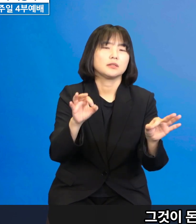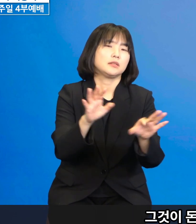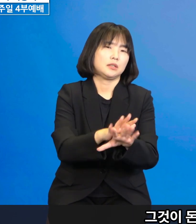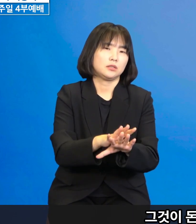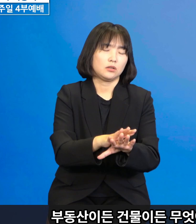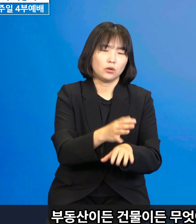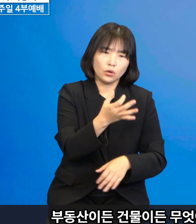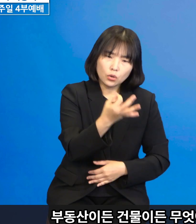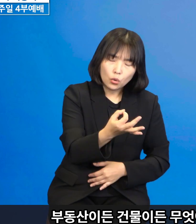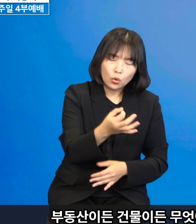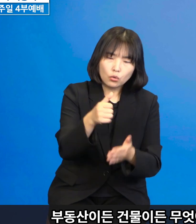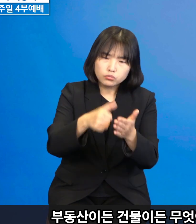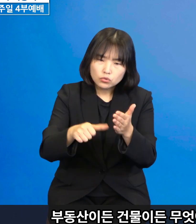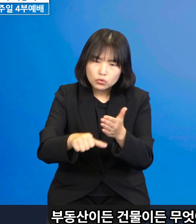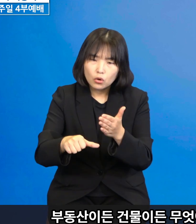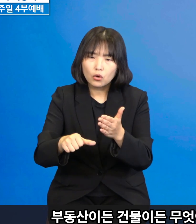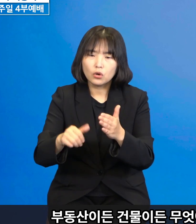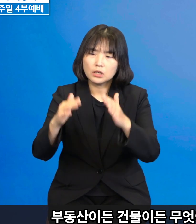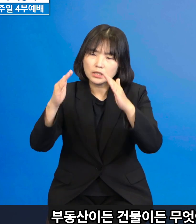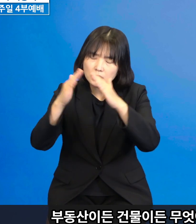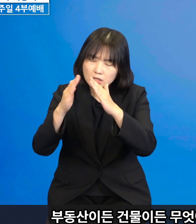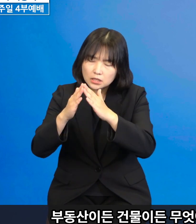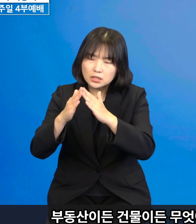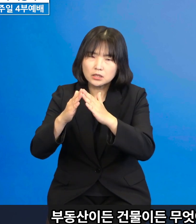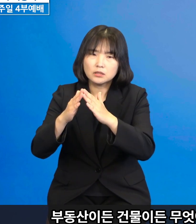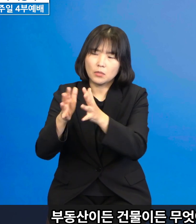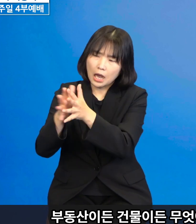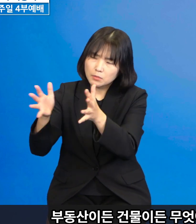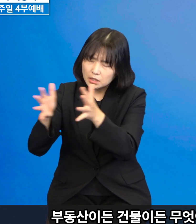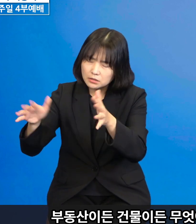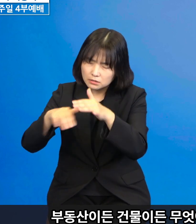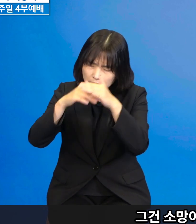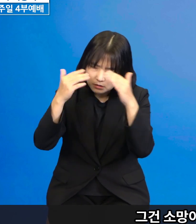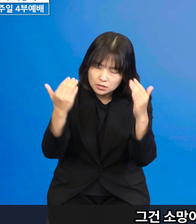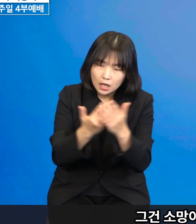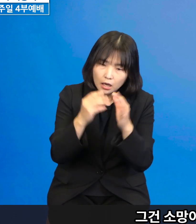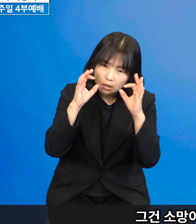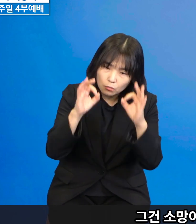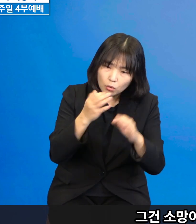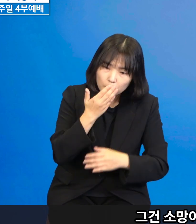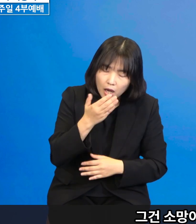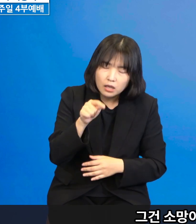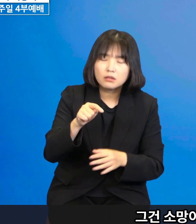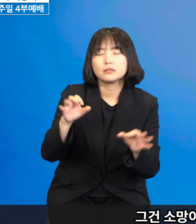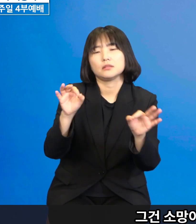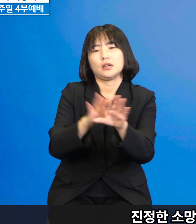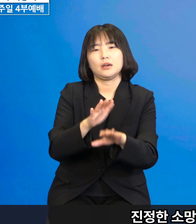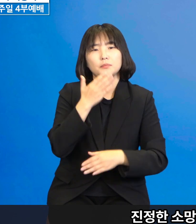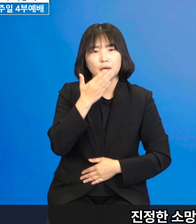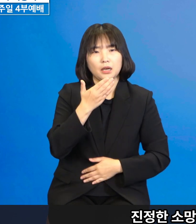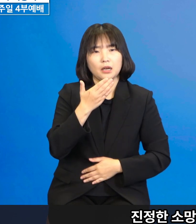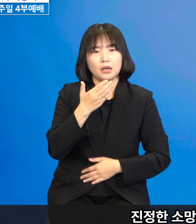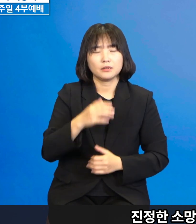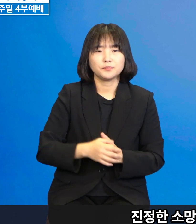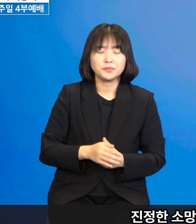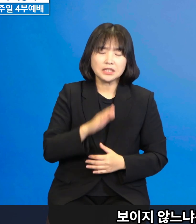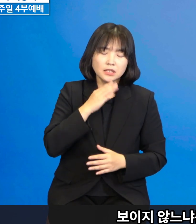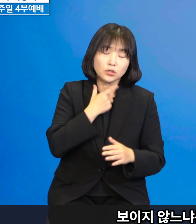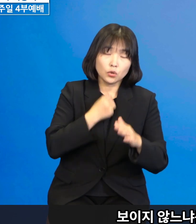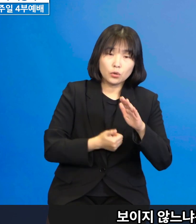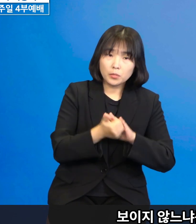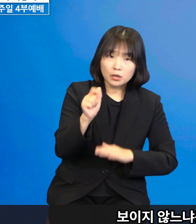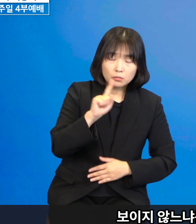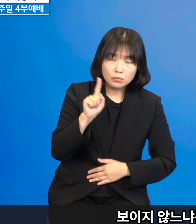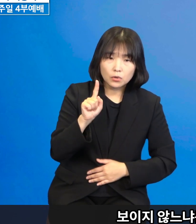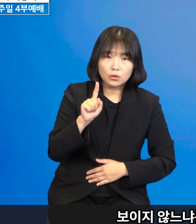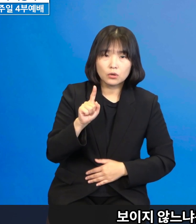돈이든 물건이든 부동산이든 건물이든 무엇이든 간에 보이는 것은 사라져요. 그건 소망이 될 수 없습니다. 진정한 소망은 뭐라고 하냐면